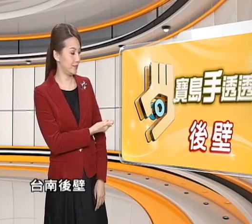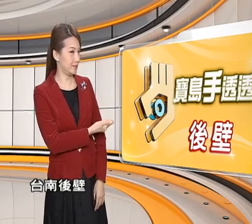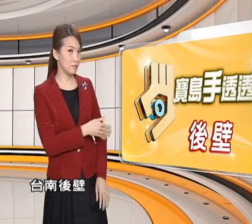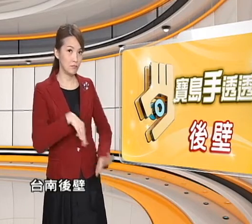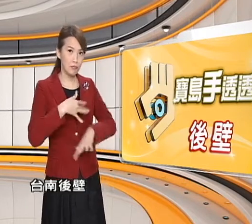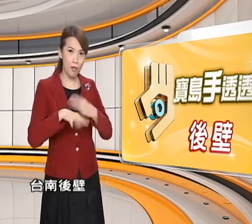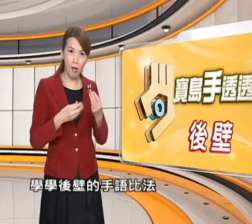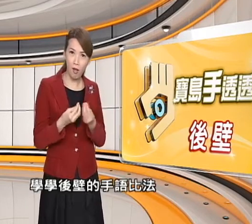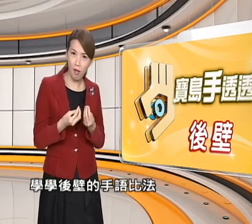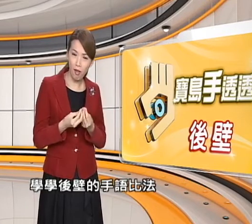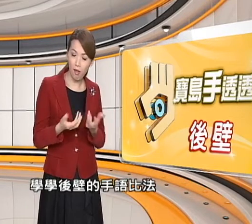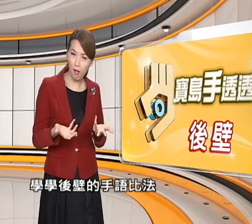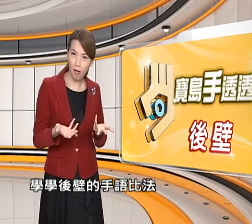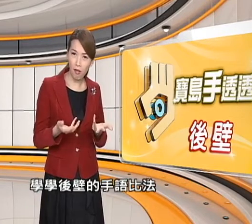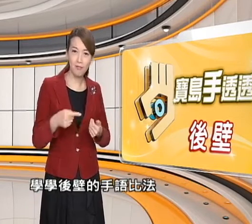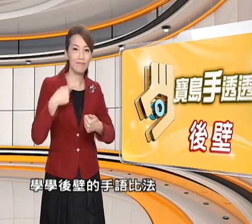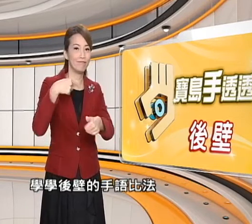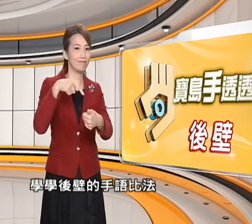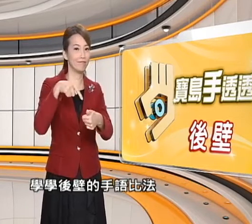壁，学学后壁的手语笔法。